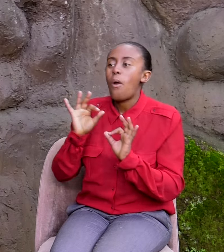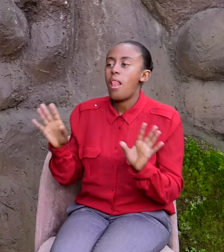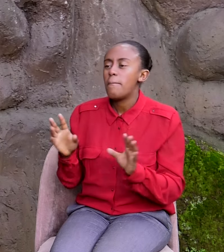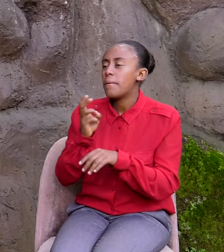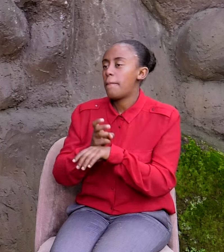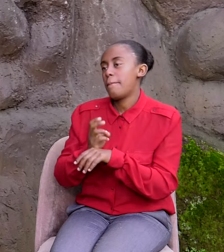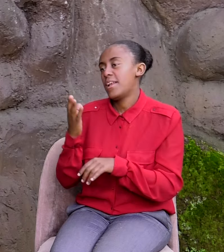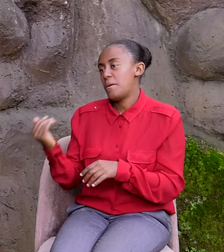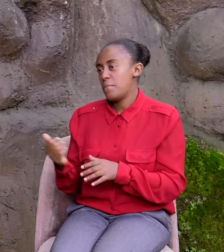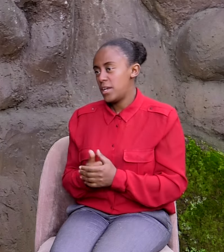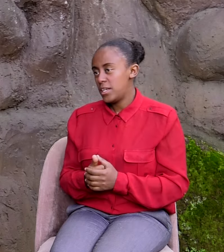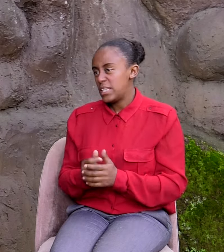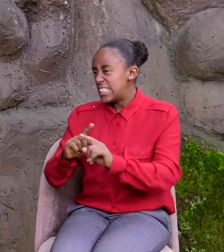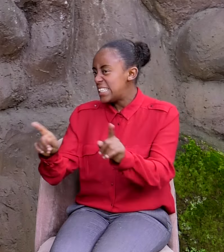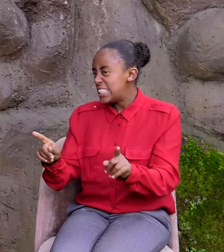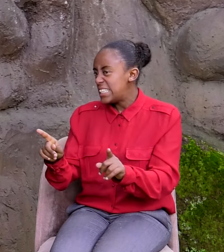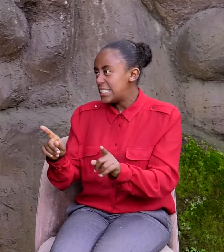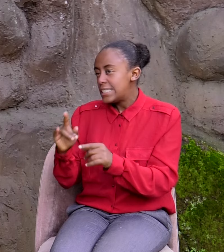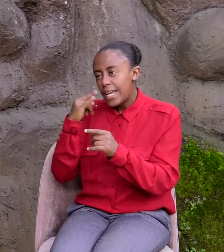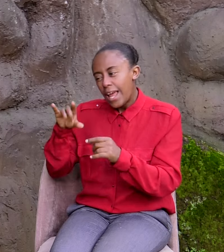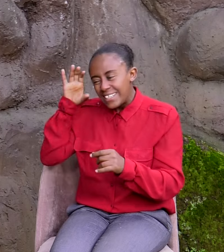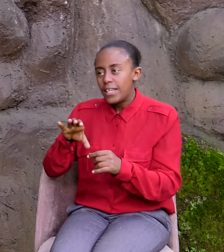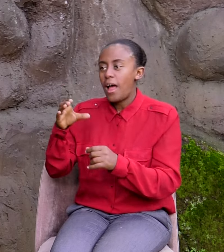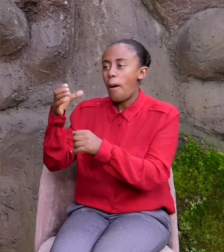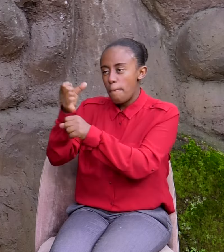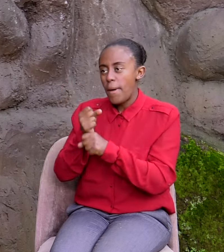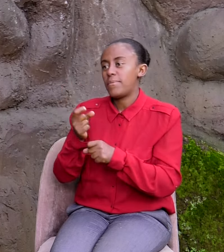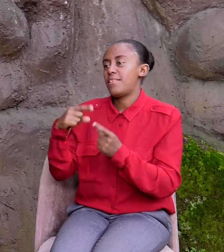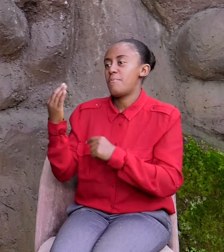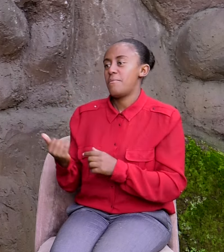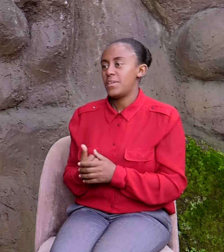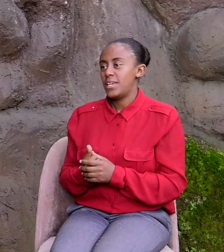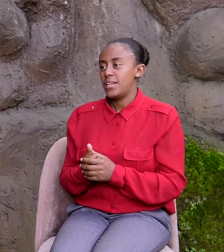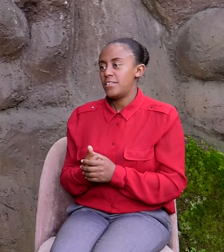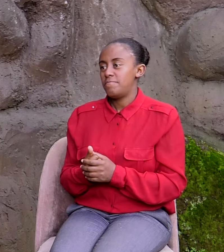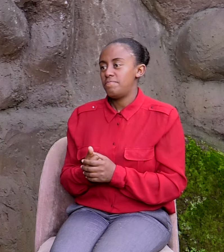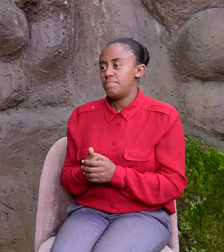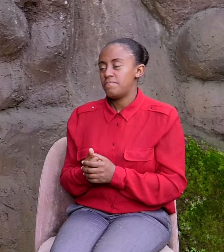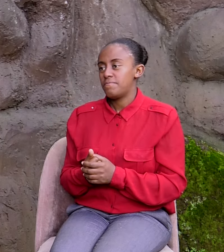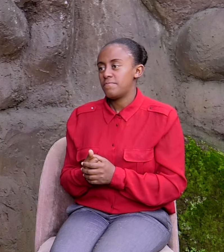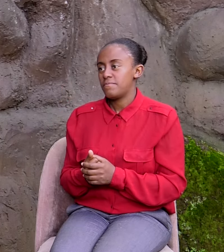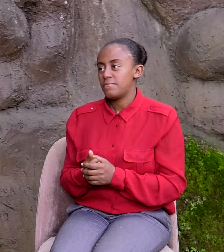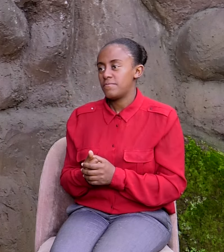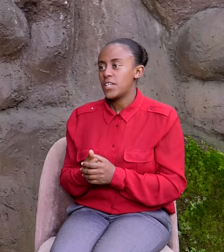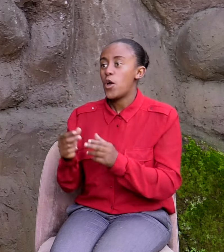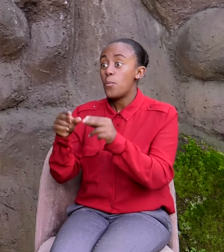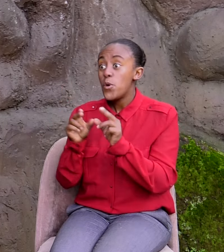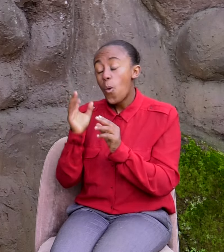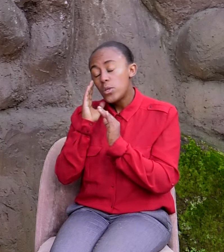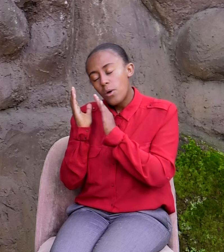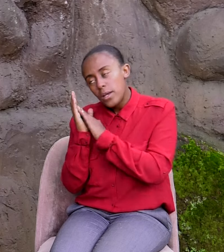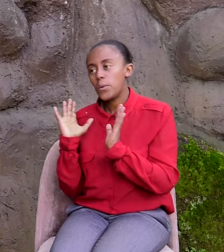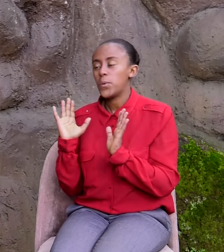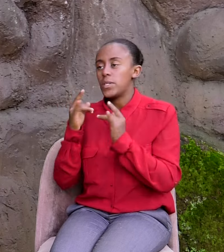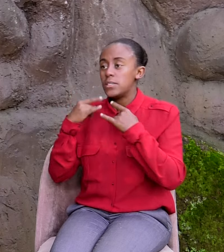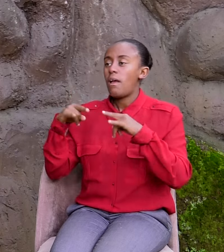እሱ ግን ማምጣት ነበረብኝ። ስለዚህ እዛ ማደር ነበረብኝ ማለት ነው። ቢሮ አድሬ